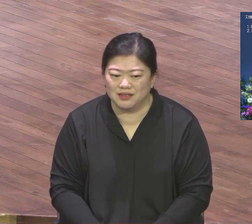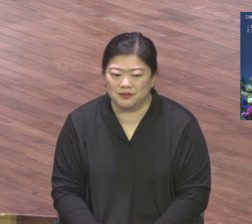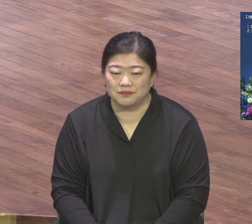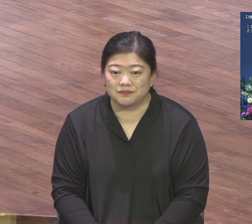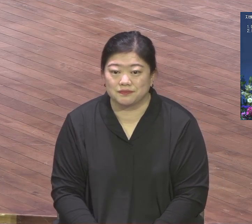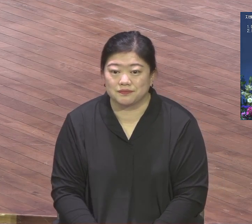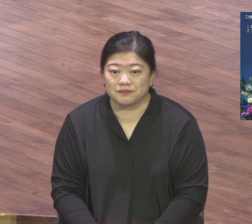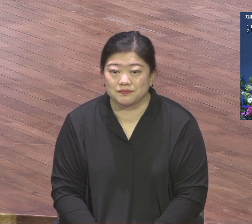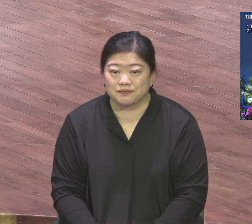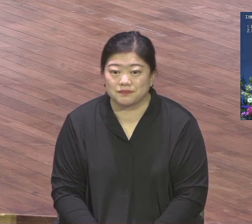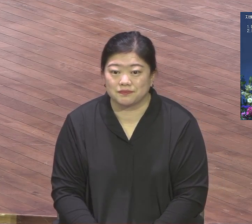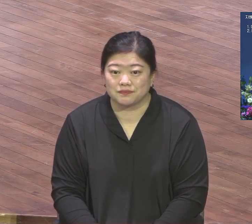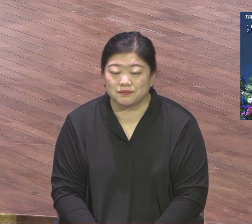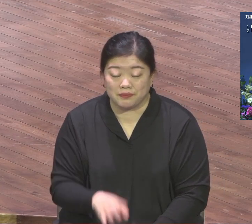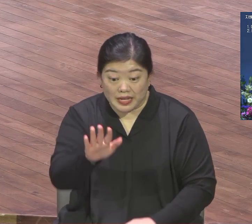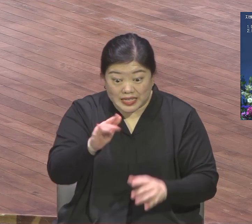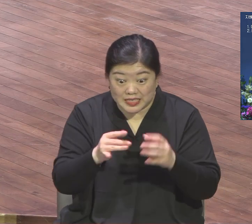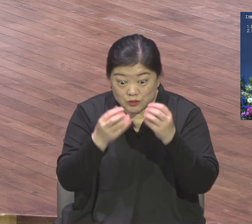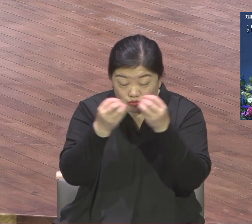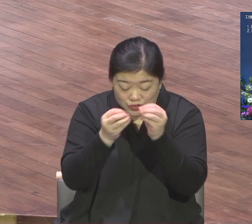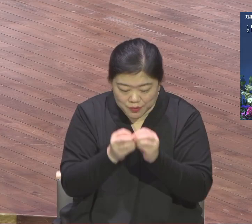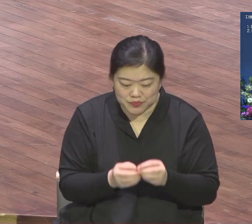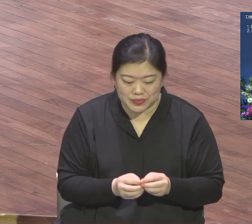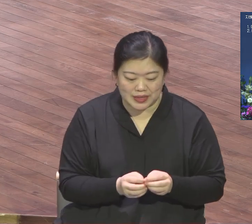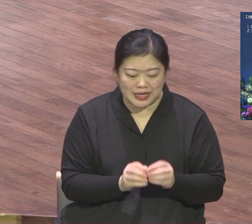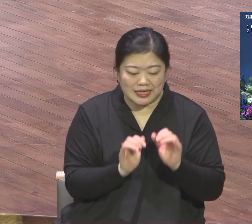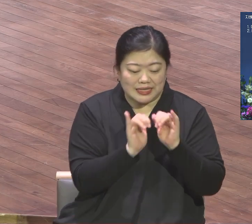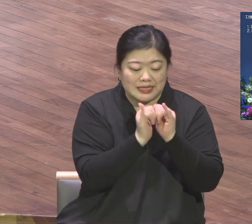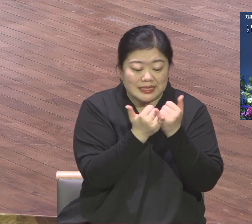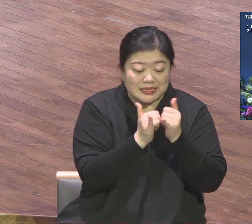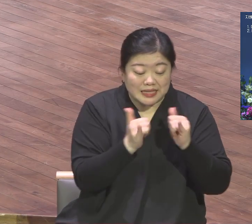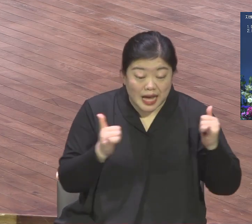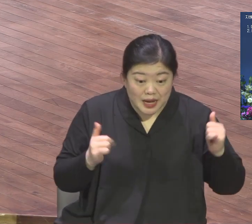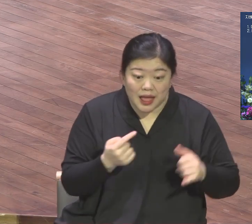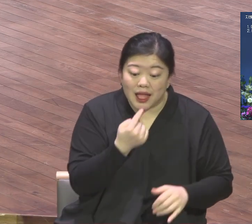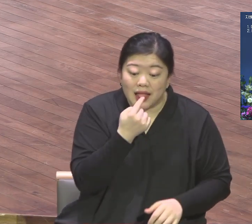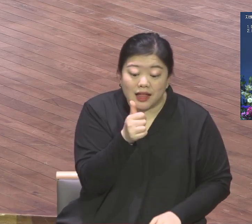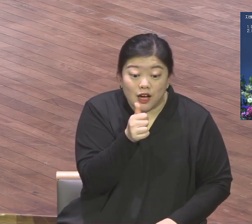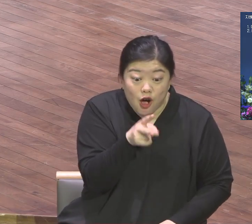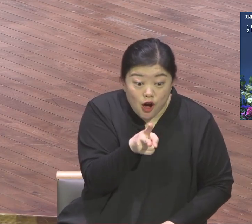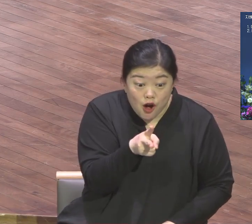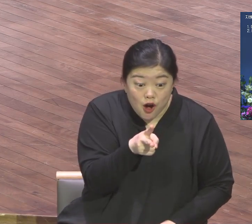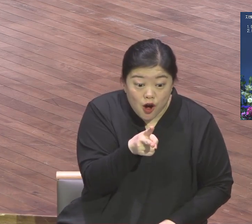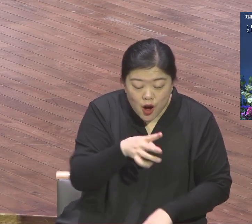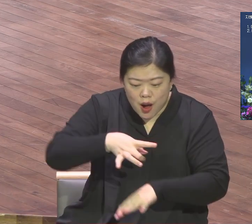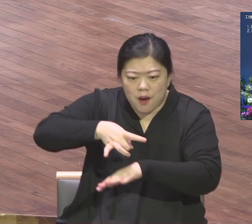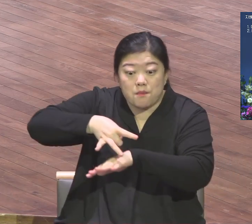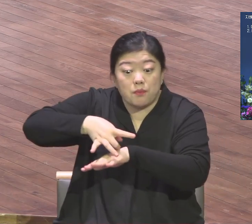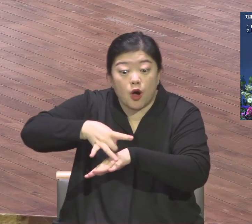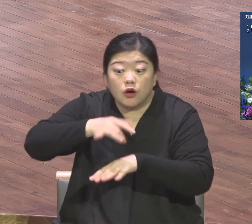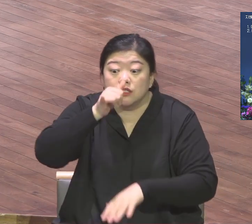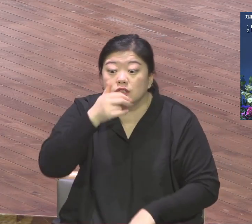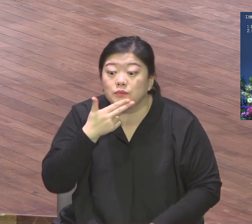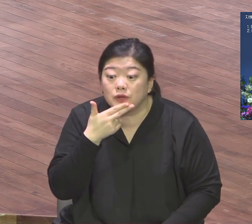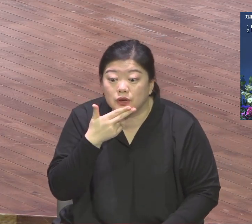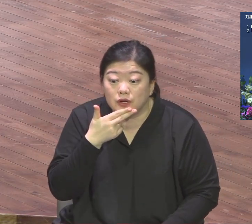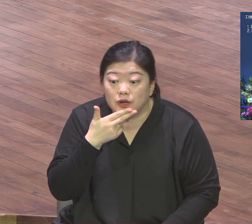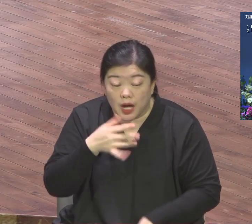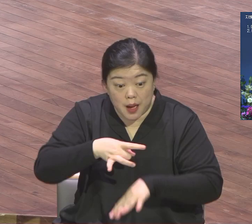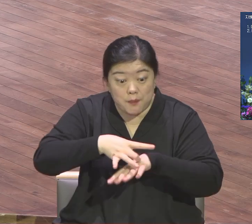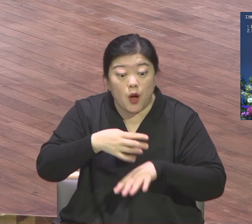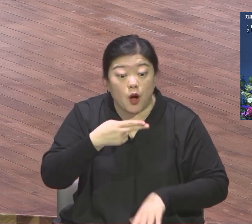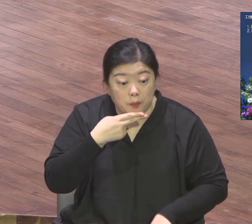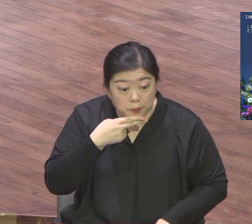말이 있어요. 사람의 혀는 뼈가 없어도 사람의 뼈를 부순다. 이런 속담이